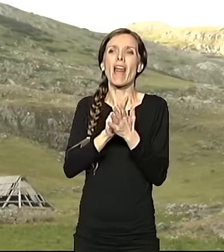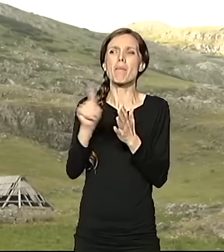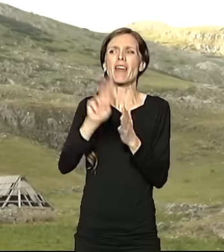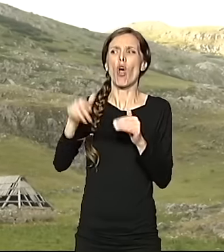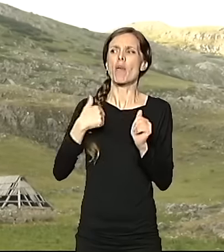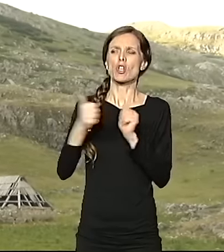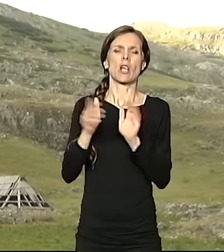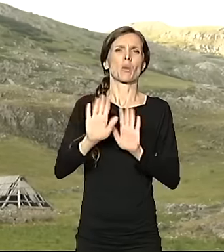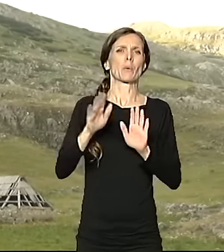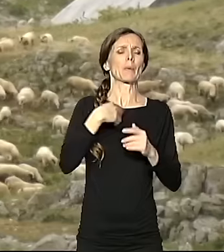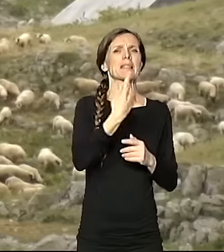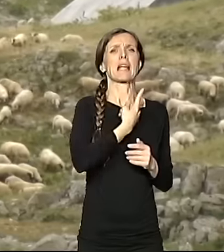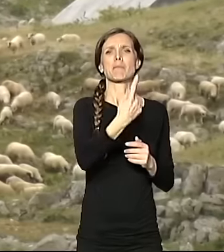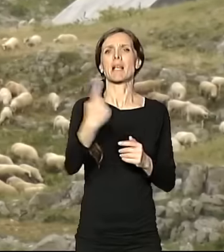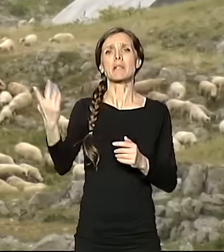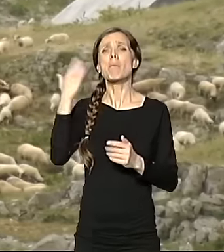goni.